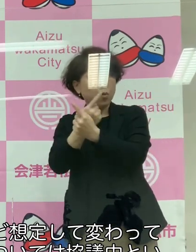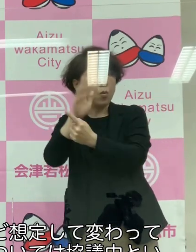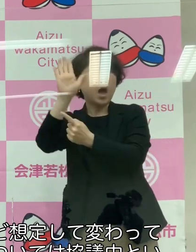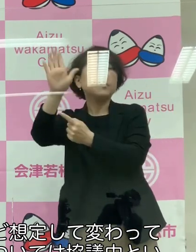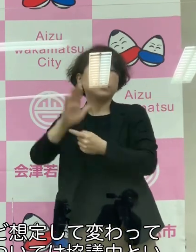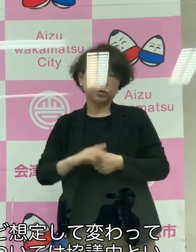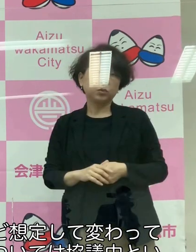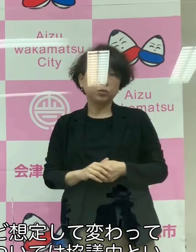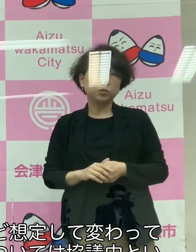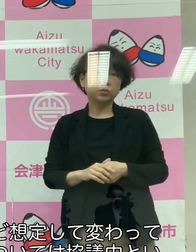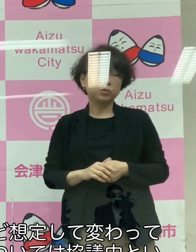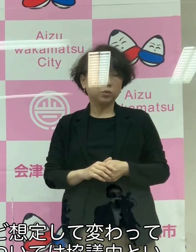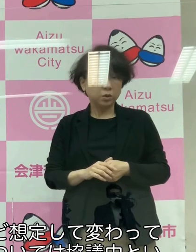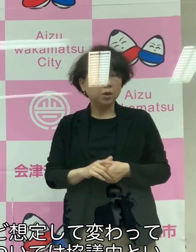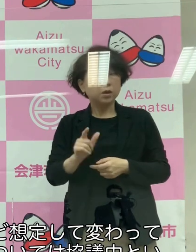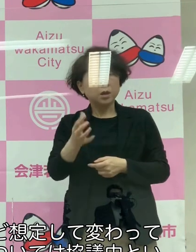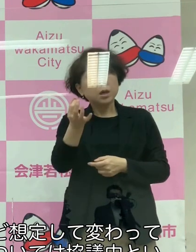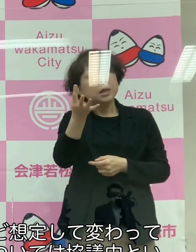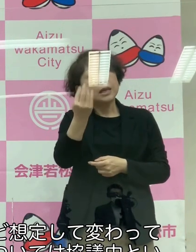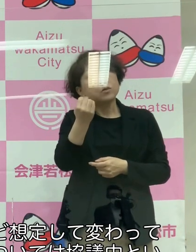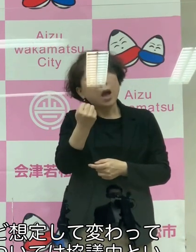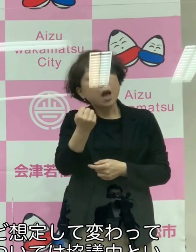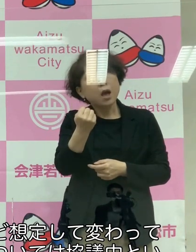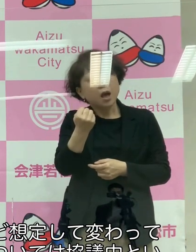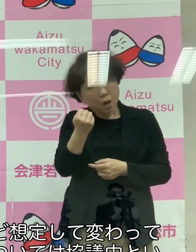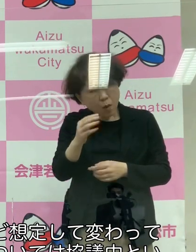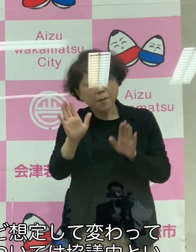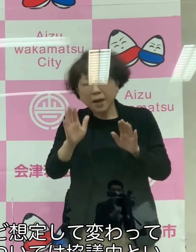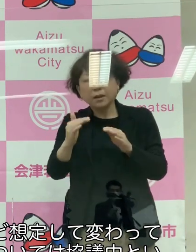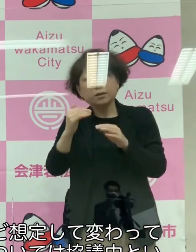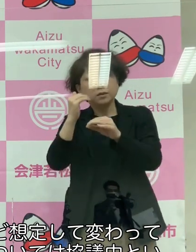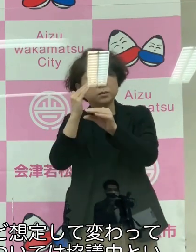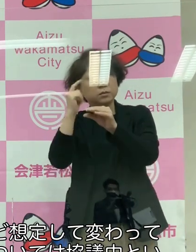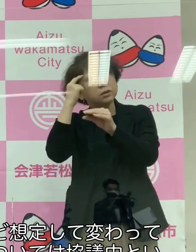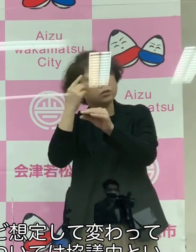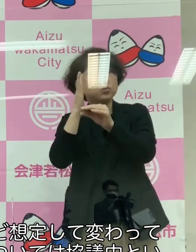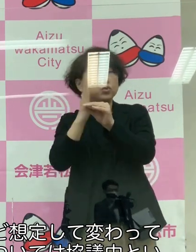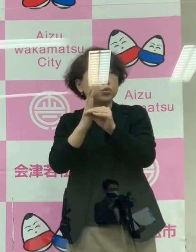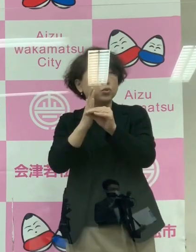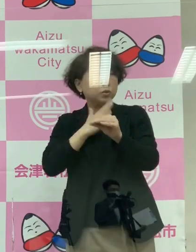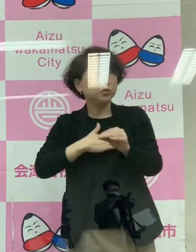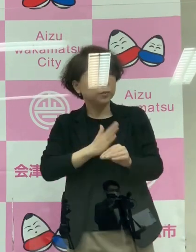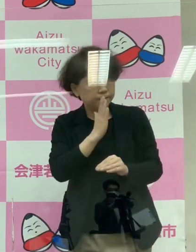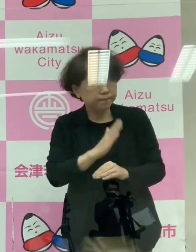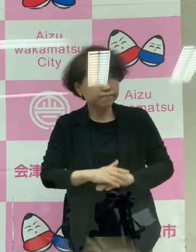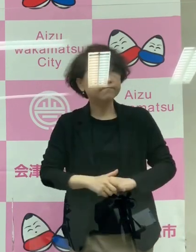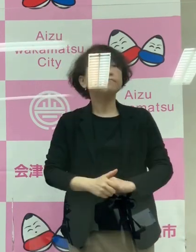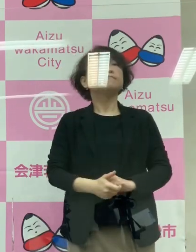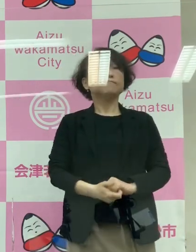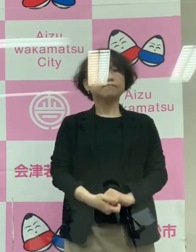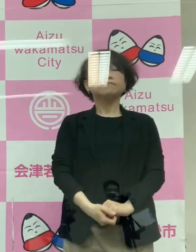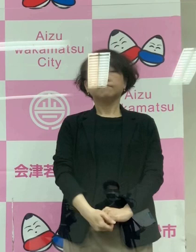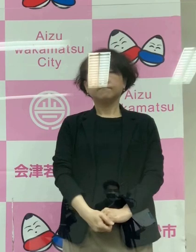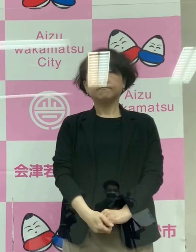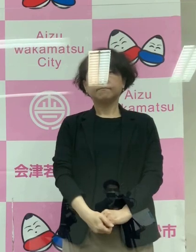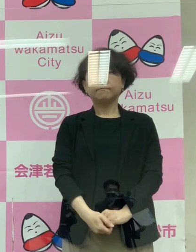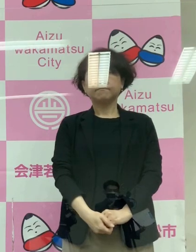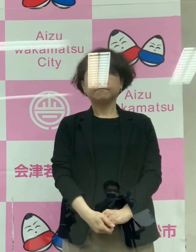ので、その内部の金額については協議中ということでご了承いただきたいと思います。